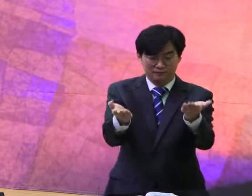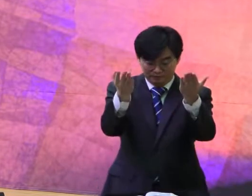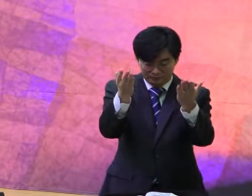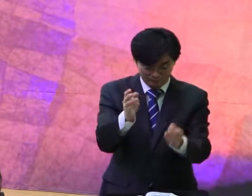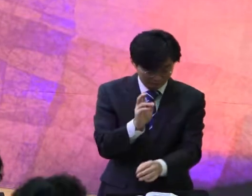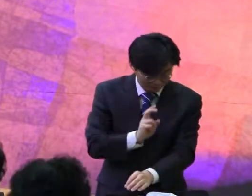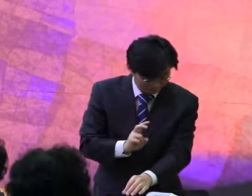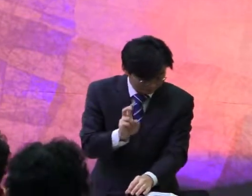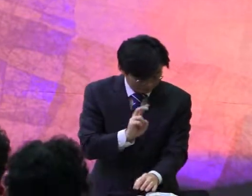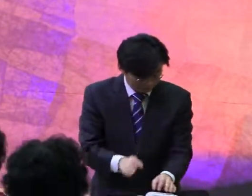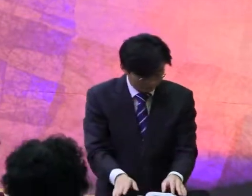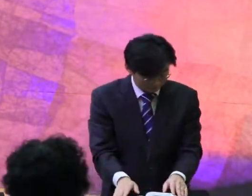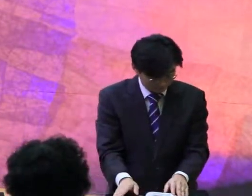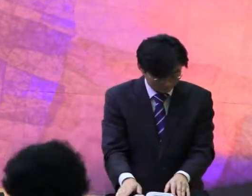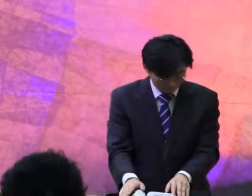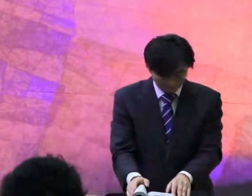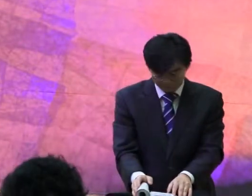부르시겠습니다.